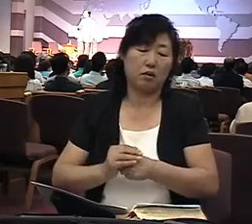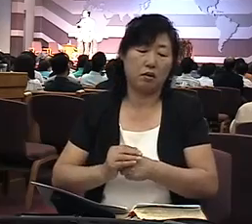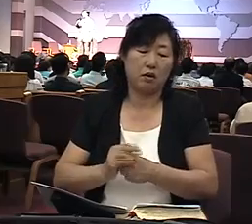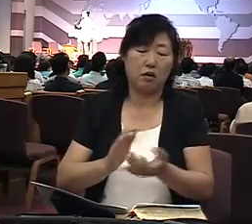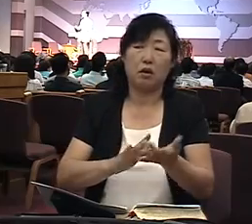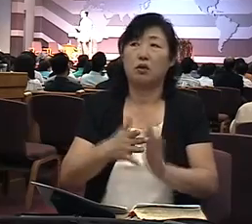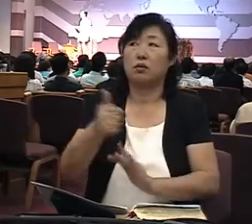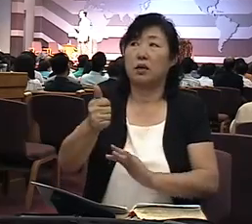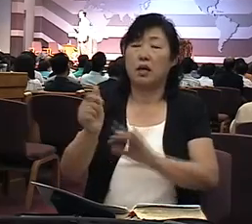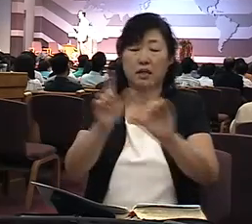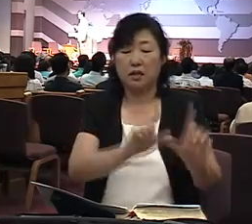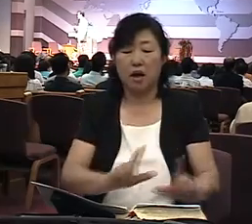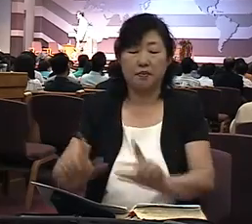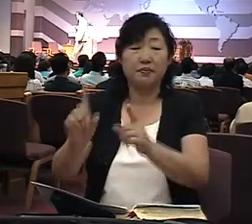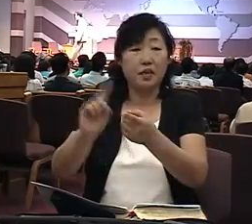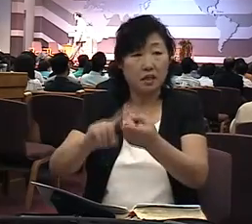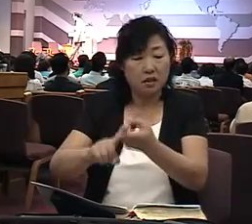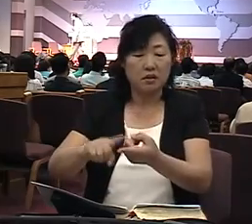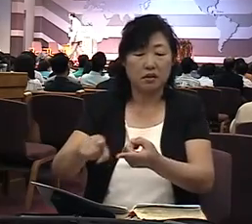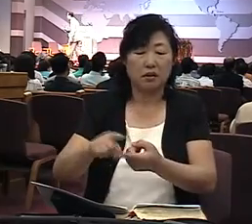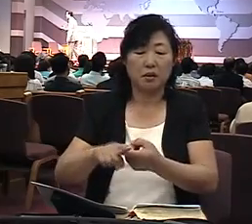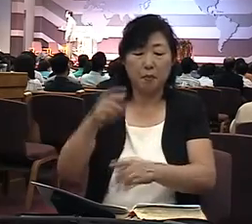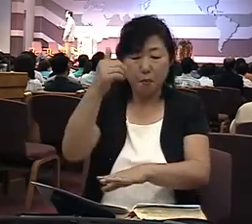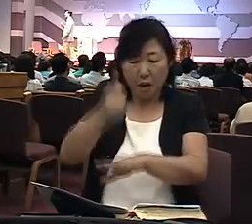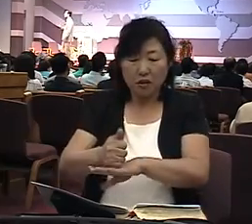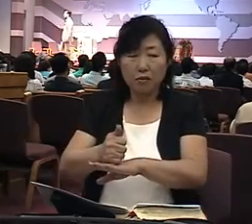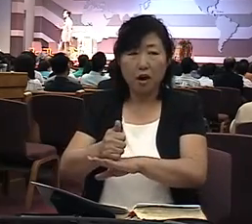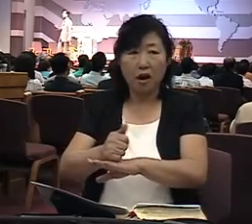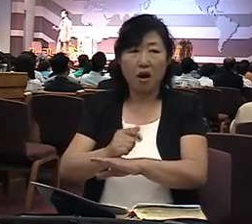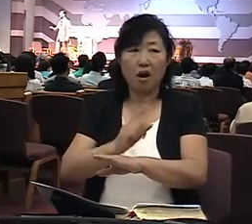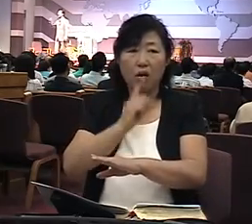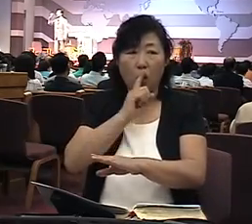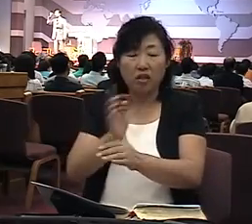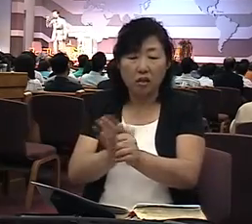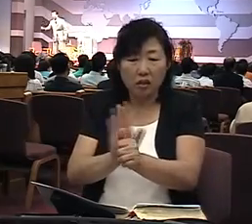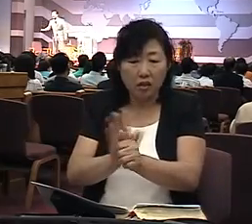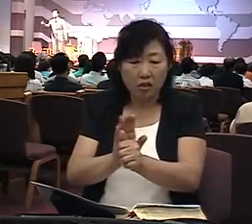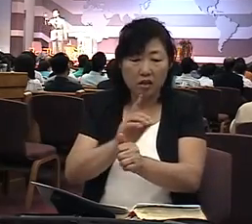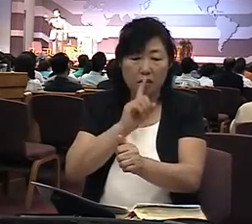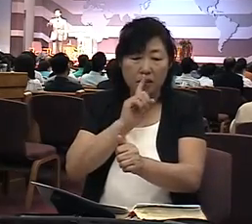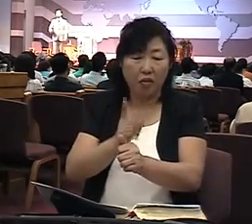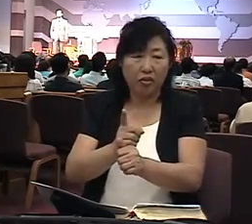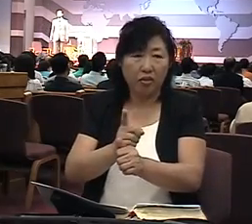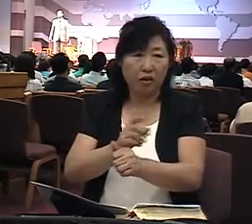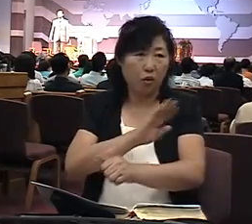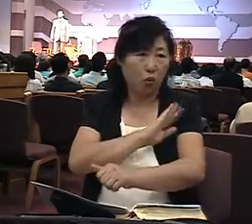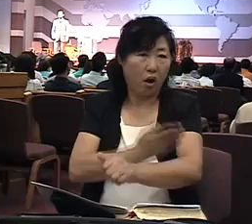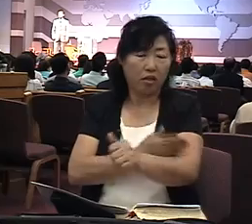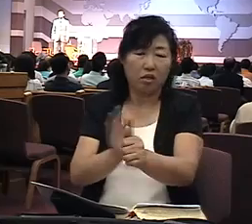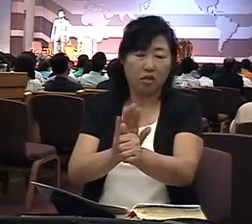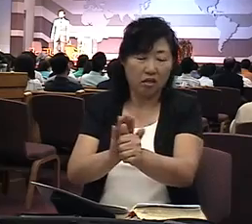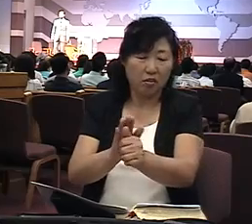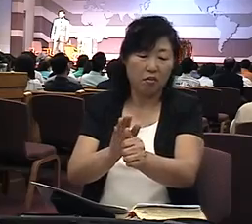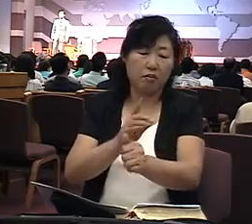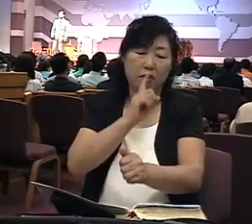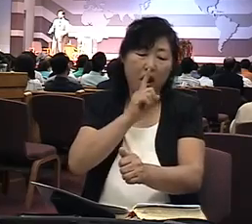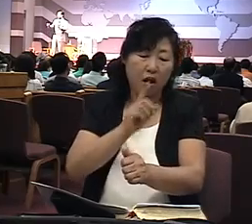예수님의 삶 자체에서 그의 마지막 권면에서 강조되는 것이 제자를 세우라는 것입니다. 자,